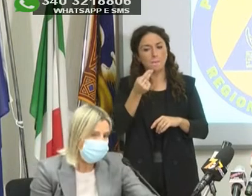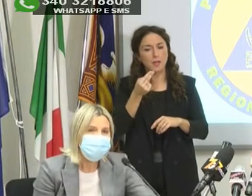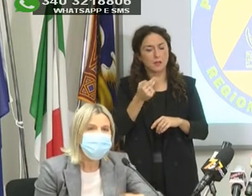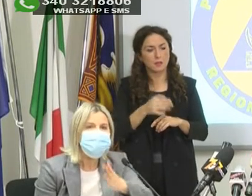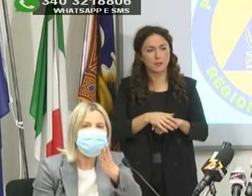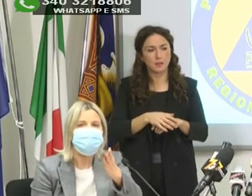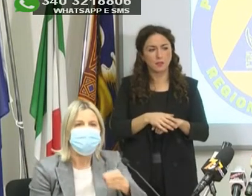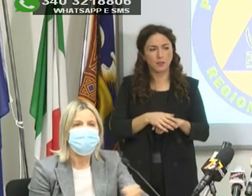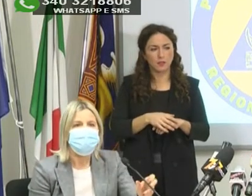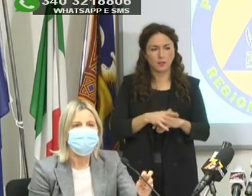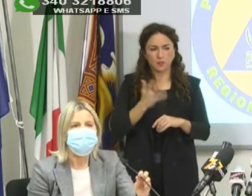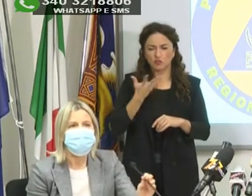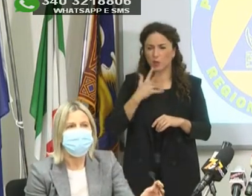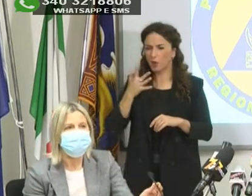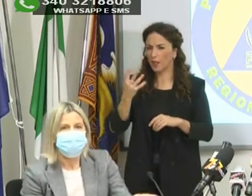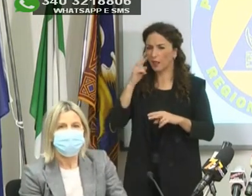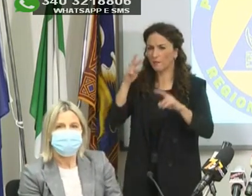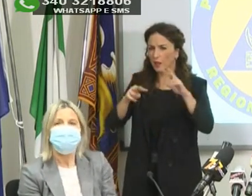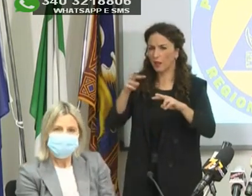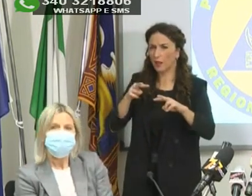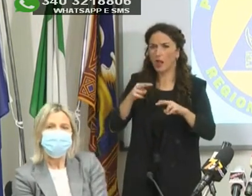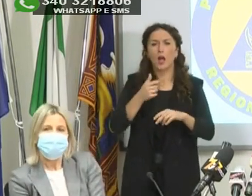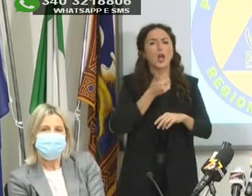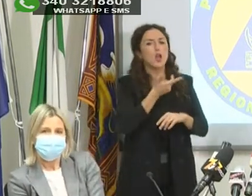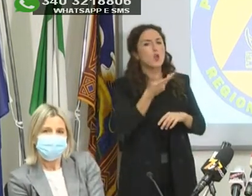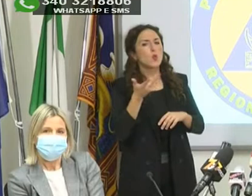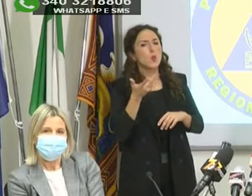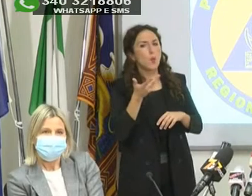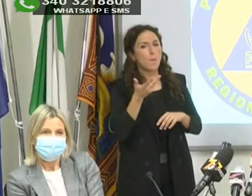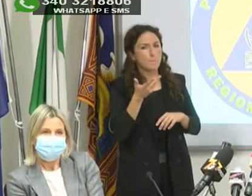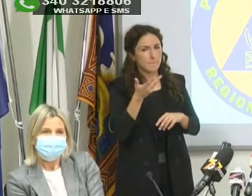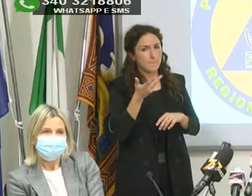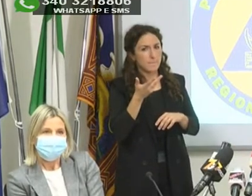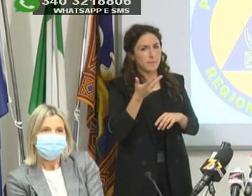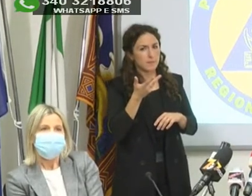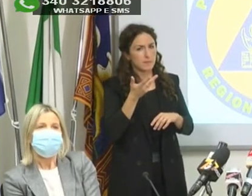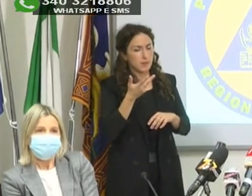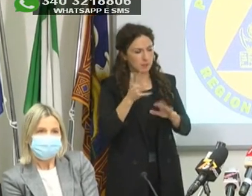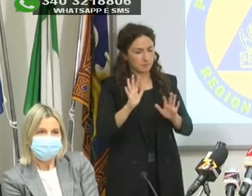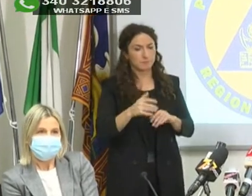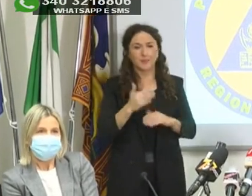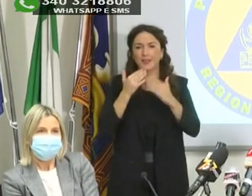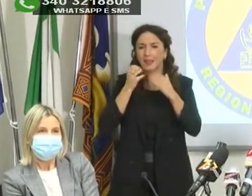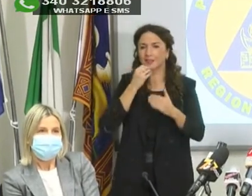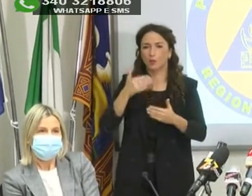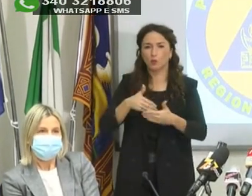Sì, ma c'era anche un'altra roba da verificare. Ah, boh. Grazie, buongiorno a tutti.